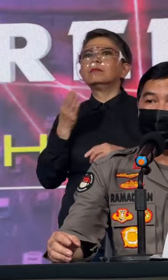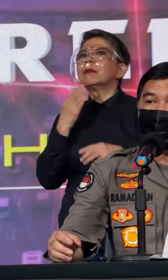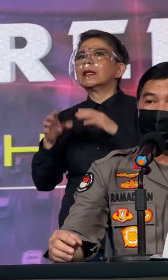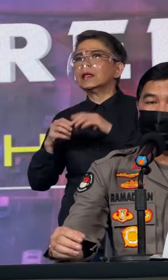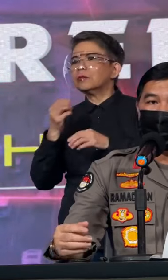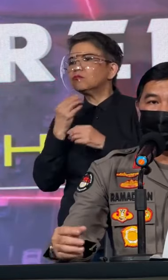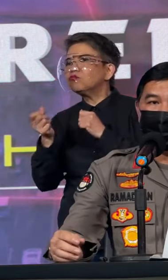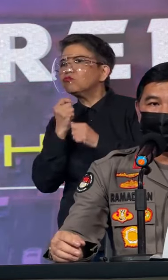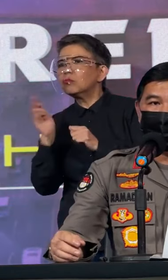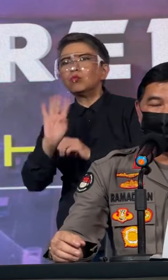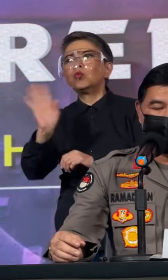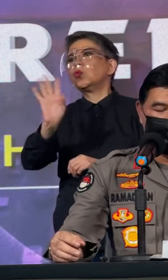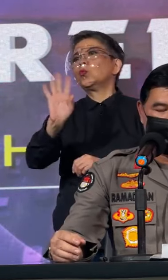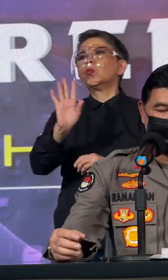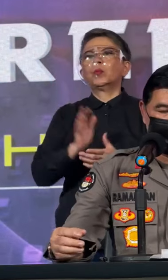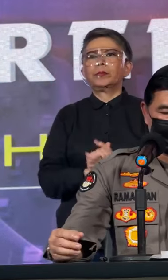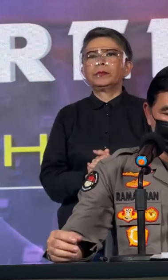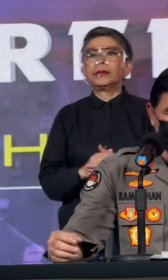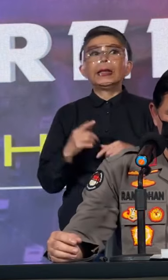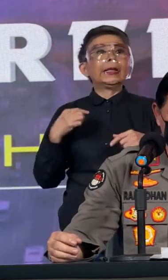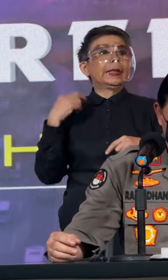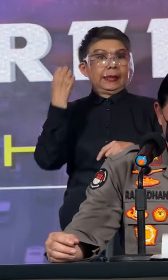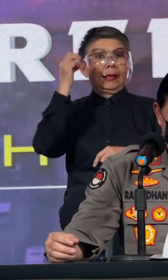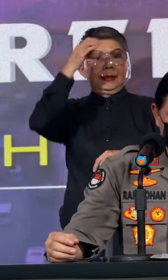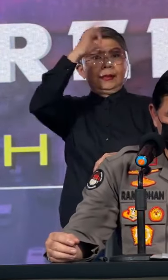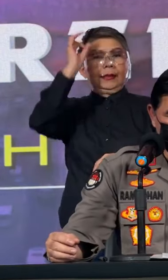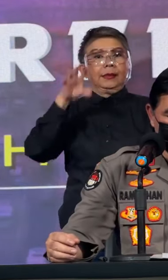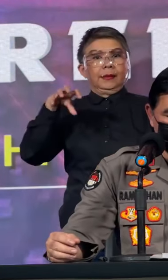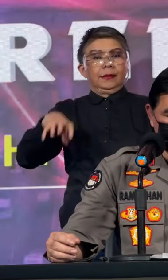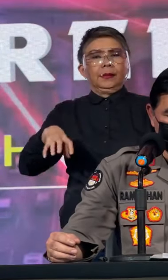pemeriksaan-pemeriksaan ya. Jadi kita masih